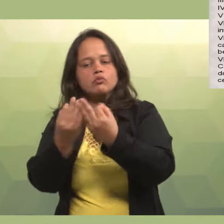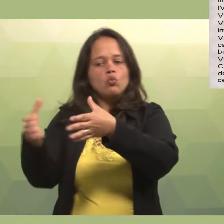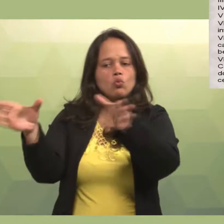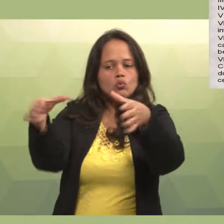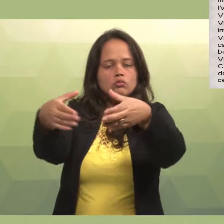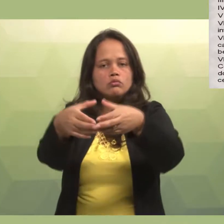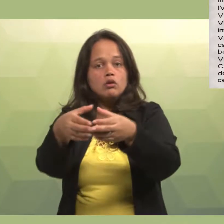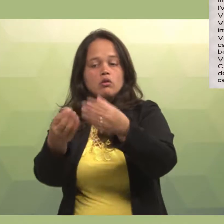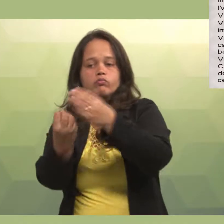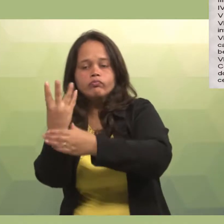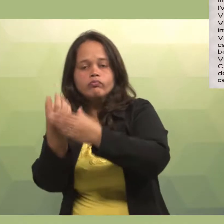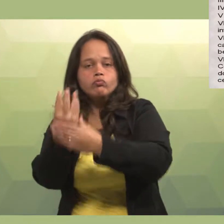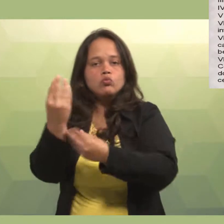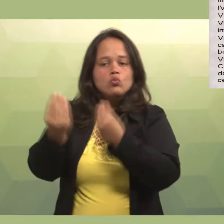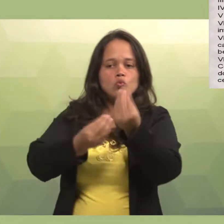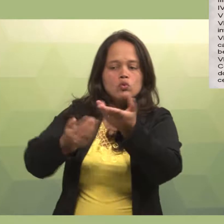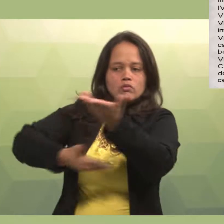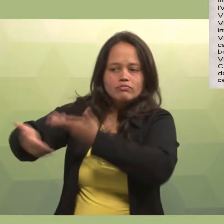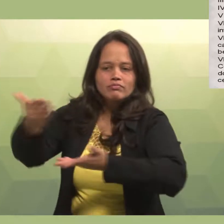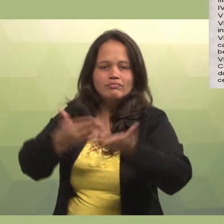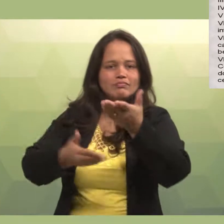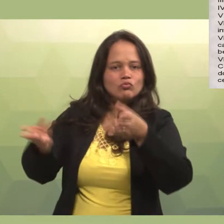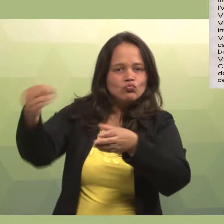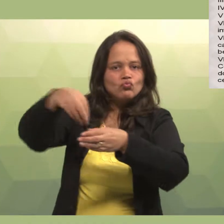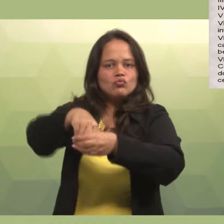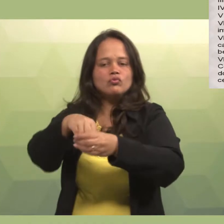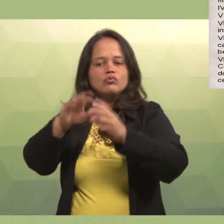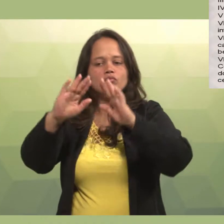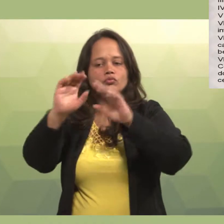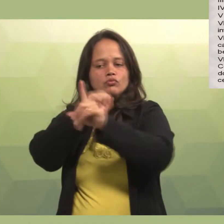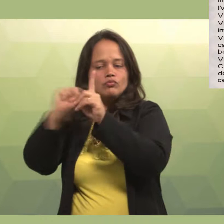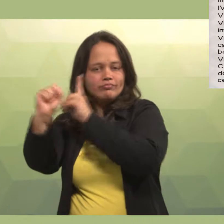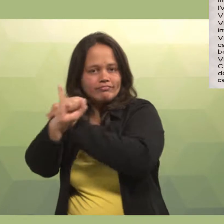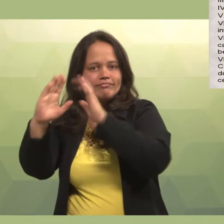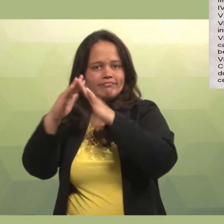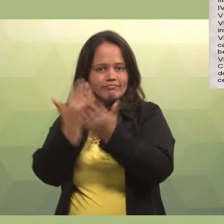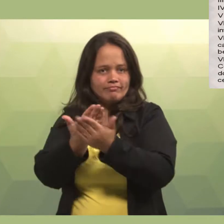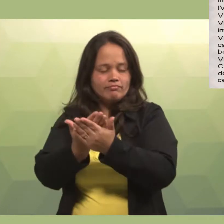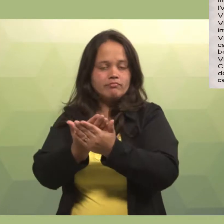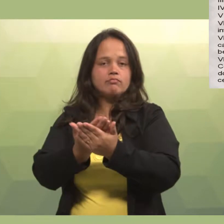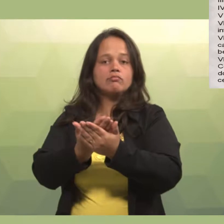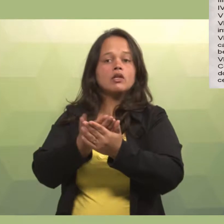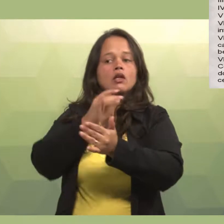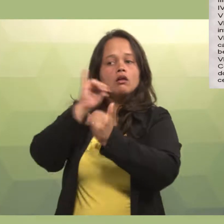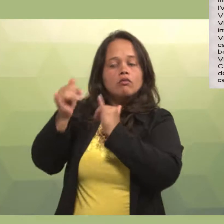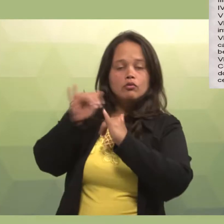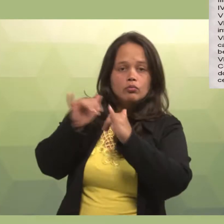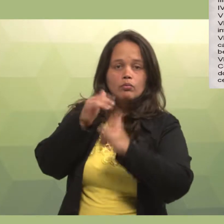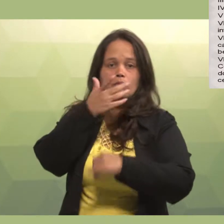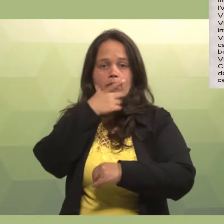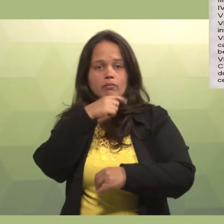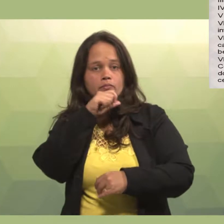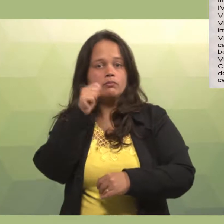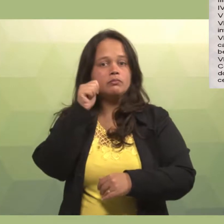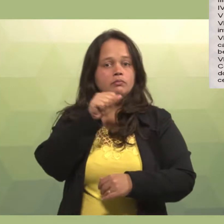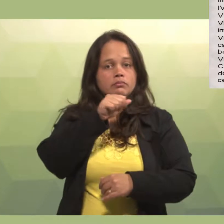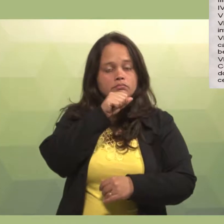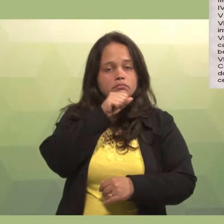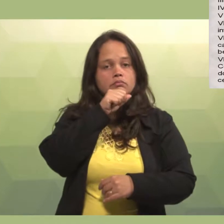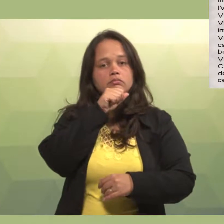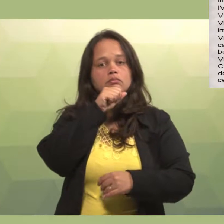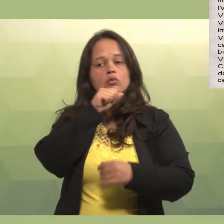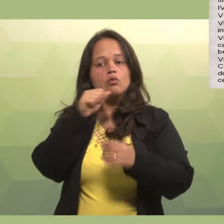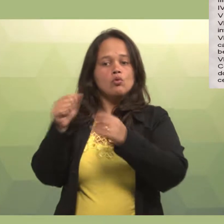mãe, conviventes ou não com seus filhos, e, se for o caso, os responsáveis legais, sobre a frequência